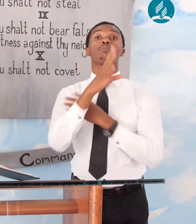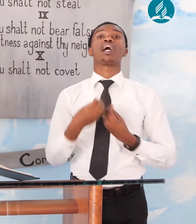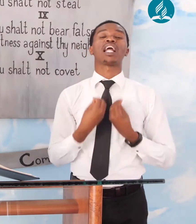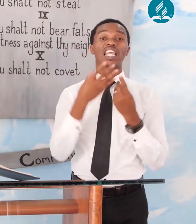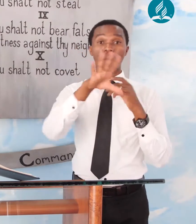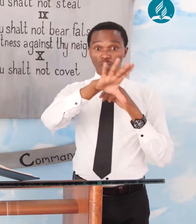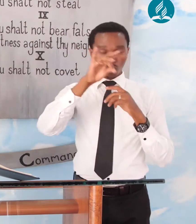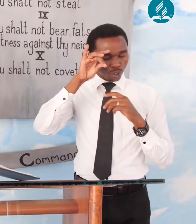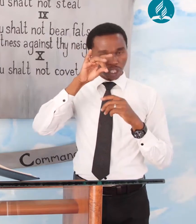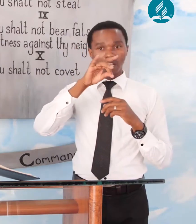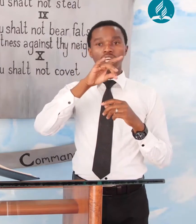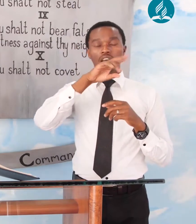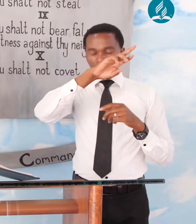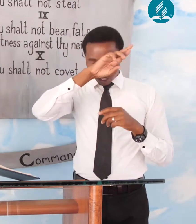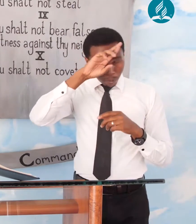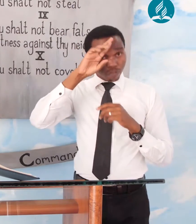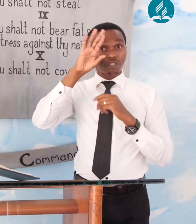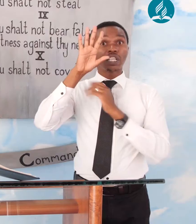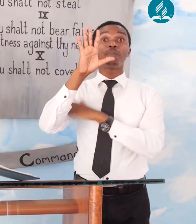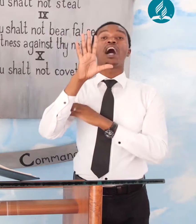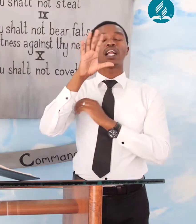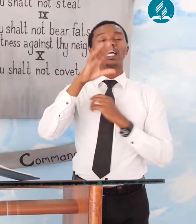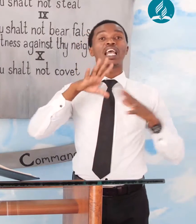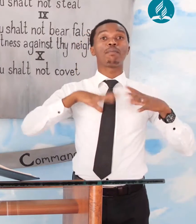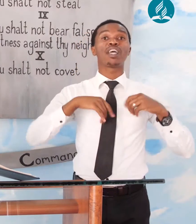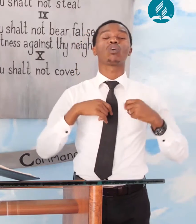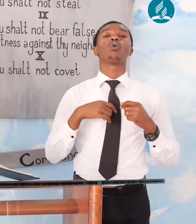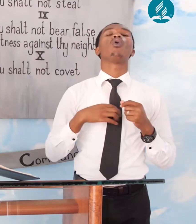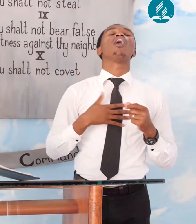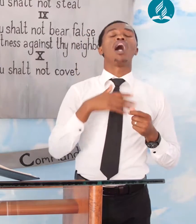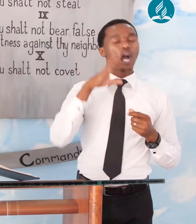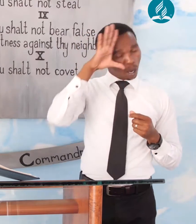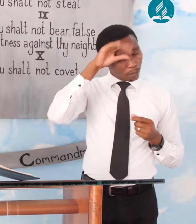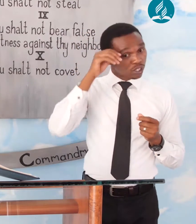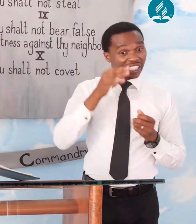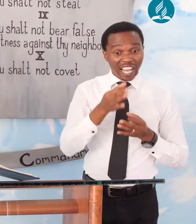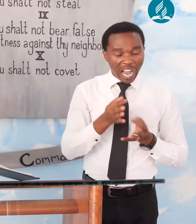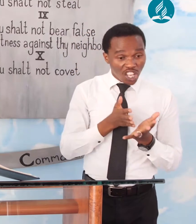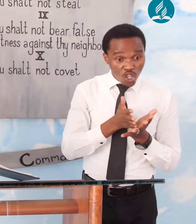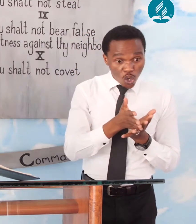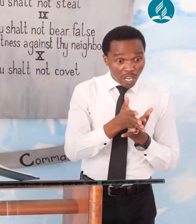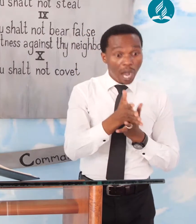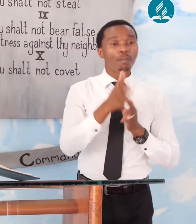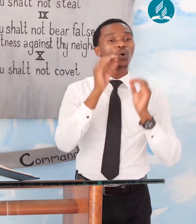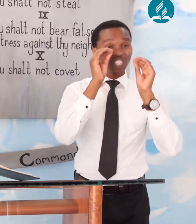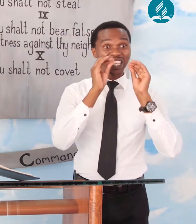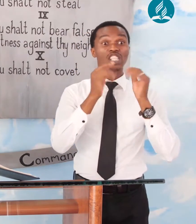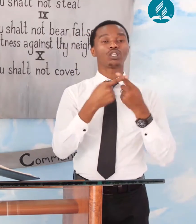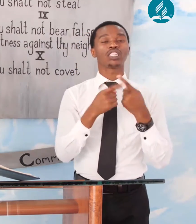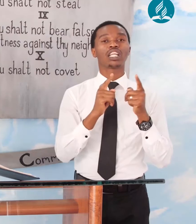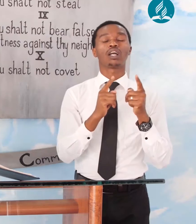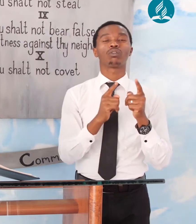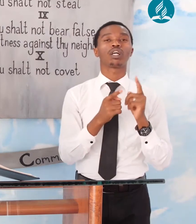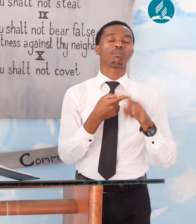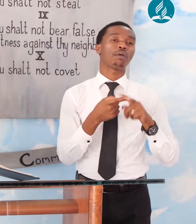mu buyobozi muri training yose cyangwa se inyigisho zose zishoboka no kuvuga ngo inyigisho zijyanye n'ubuyobozi busanzwe